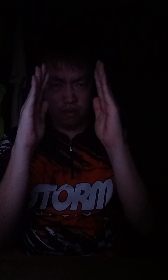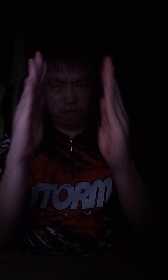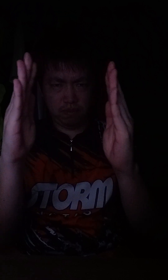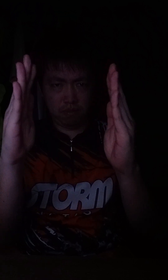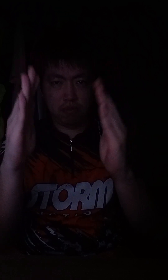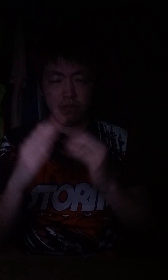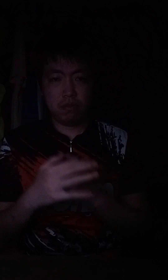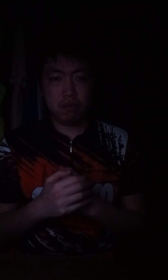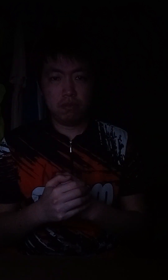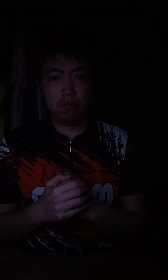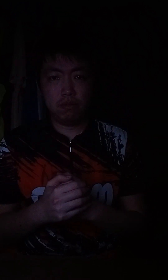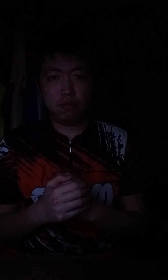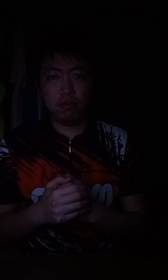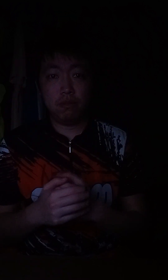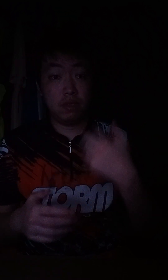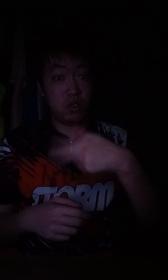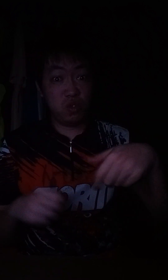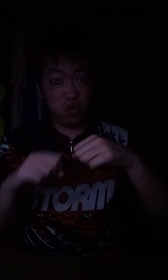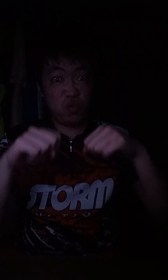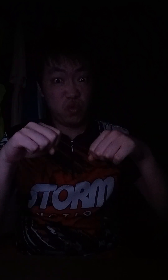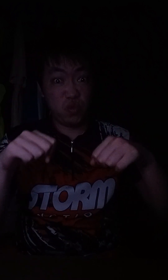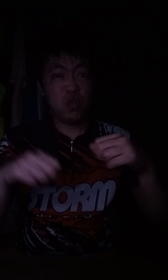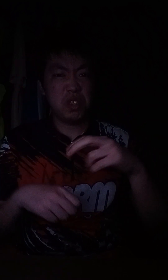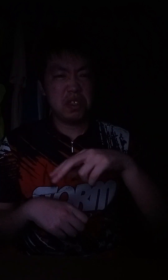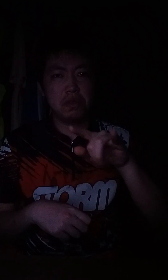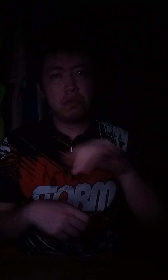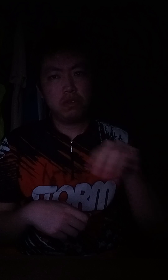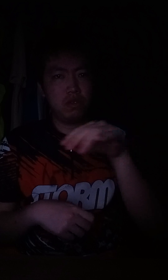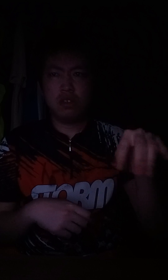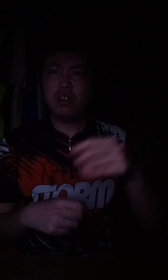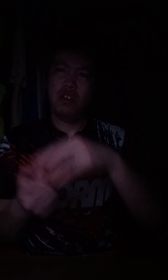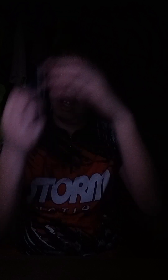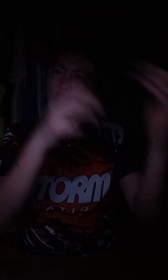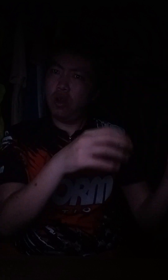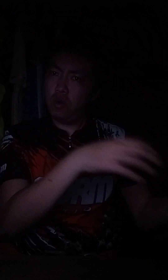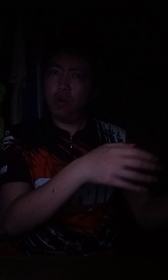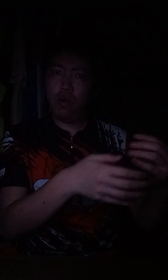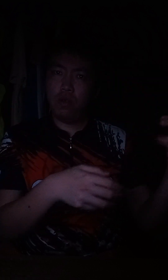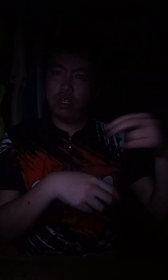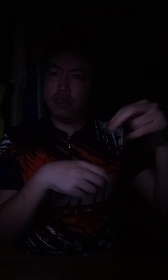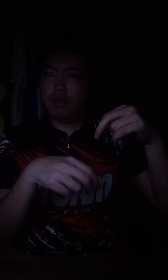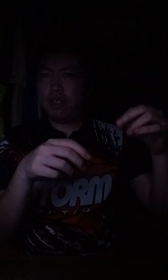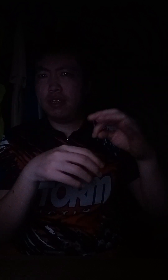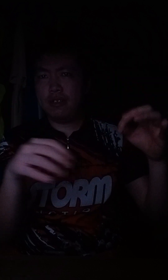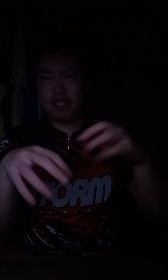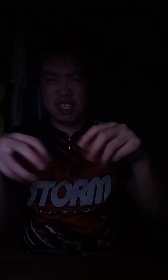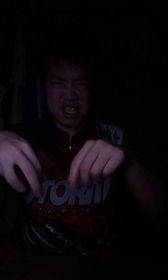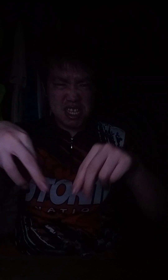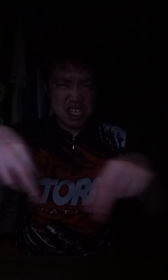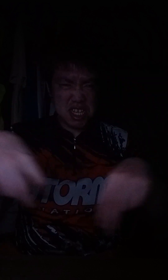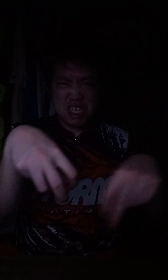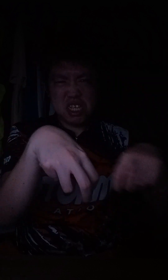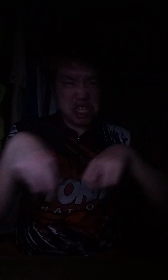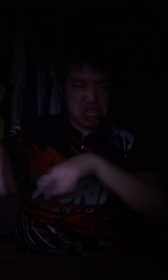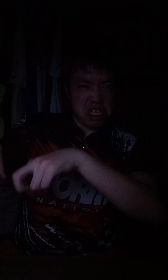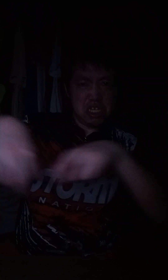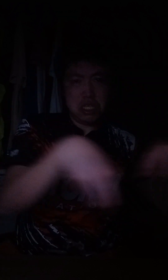멈췄습니다. 오토바이 운전자는 10여 미터를 튕겨나갔고 오토바이는 버스 아래 낀 채 끌려갔습니다.